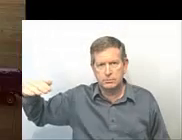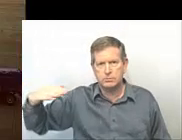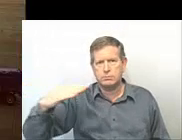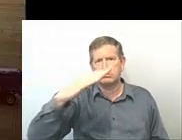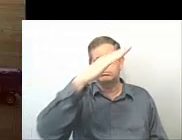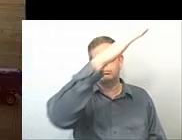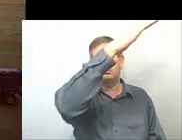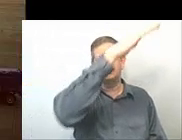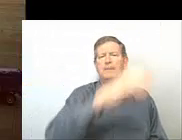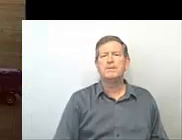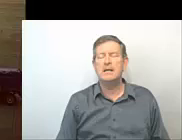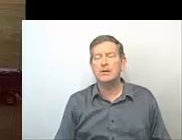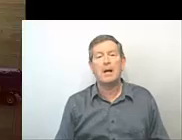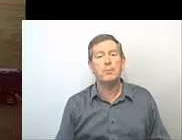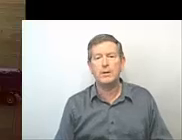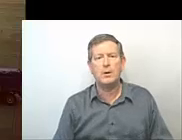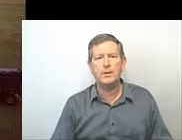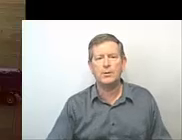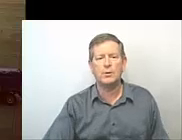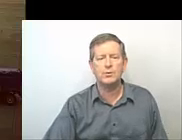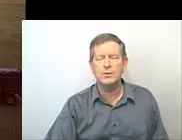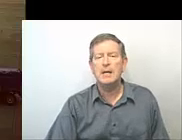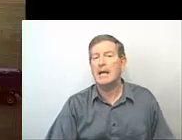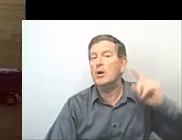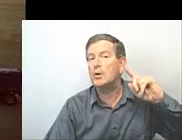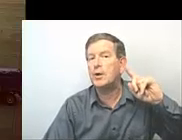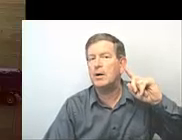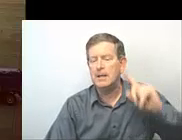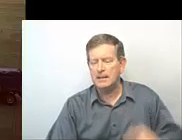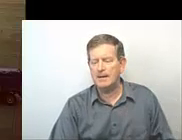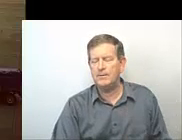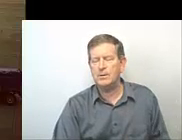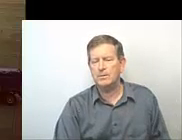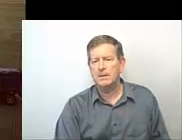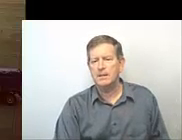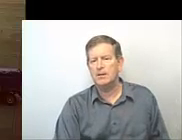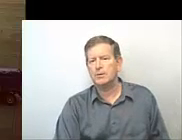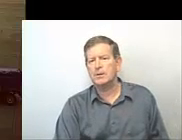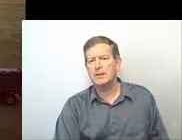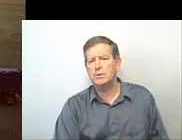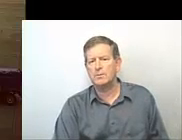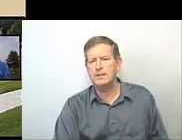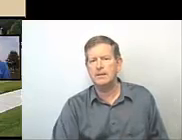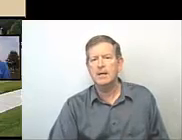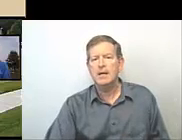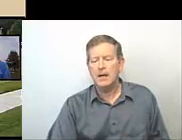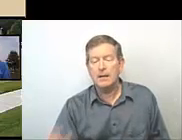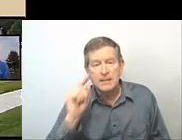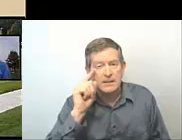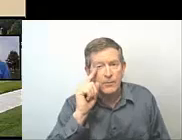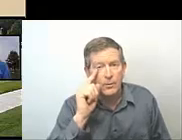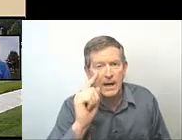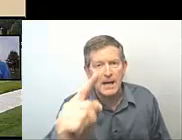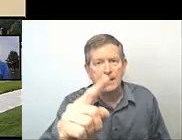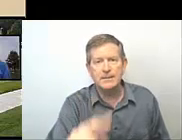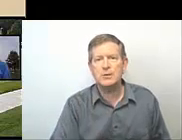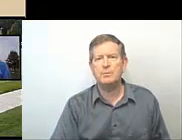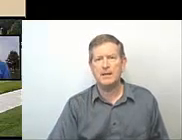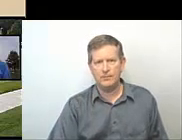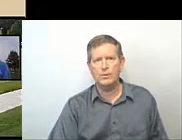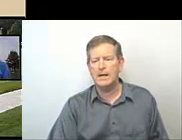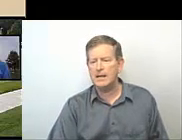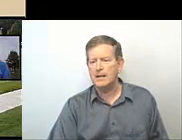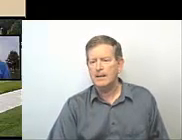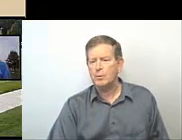avion qui est très bruyant, bien entendu, et il entend l'avion. Il entend les turbines. Ça, c'est voir,